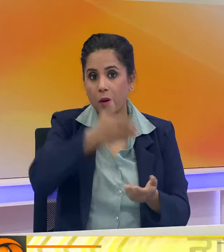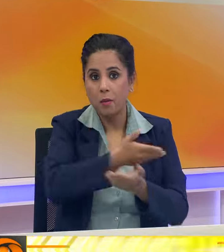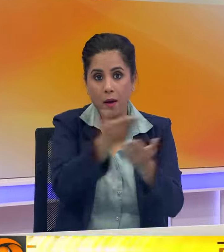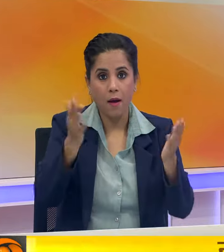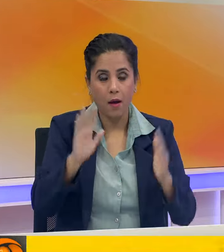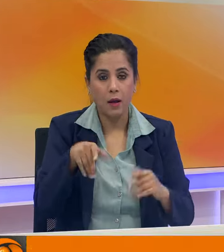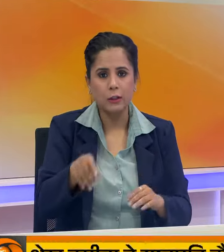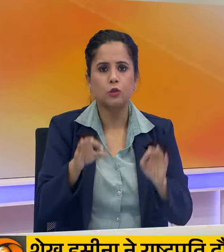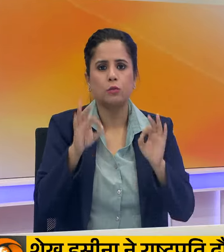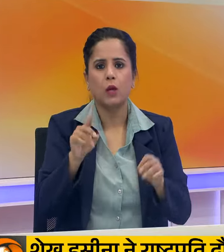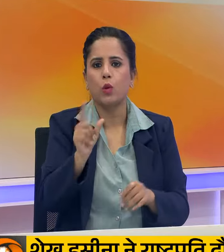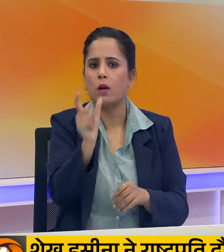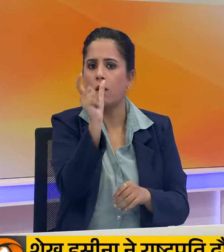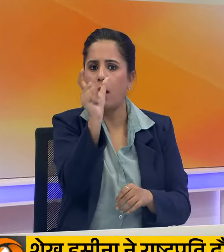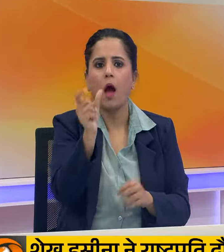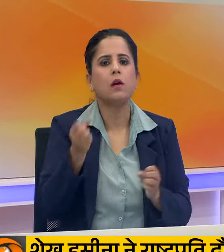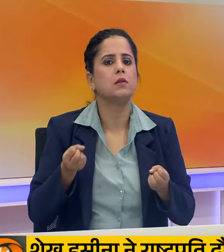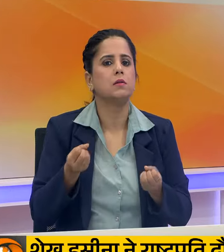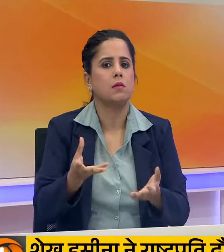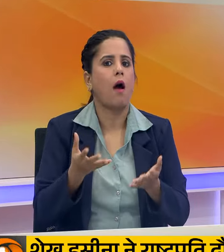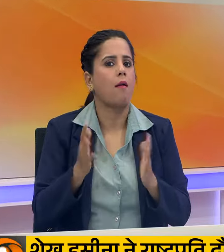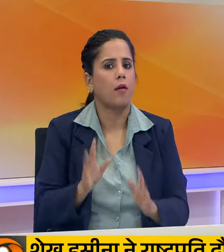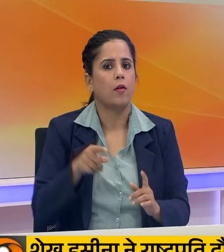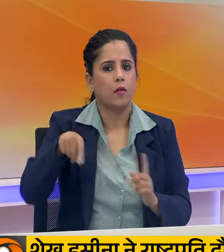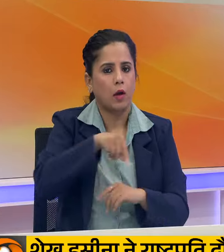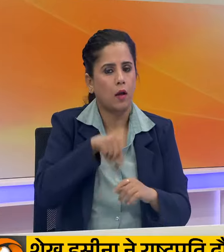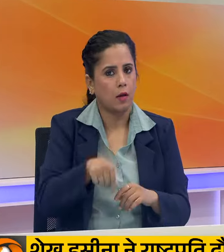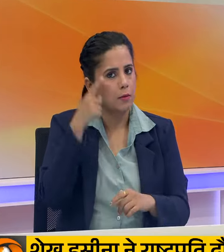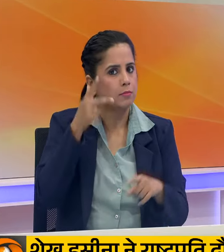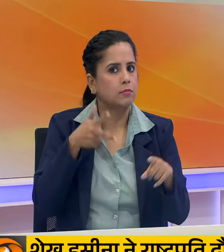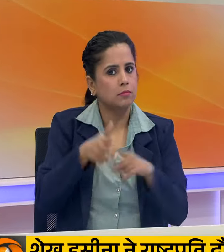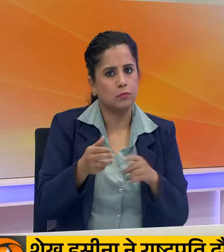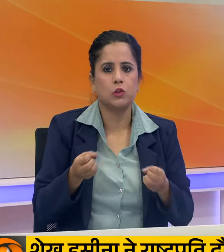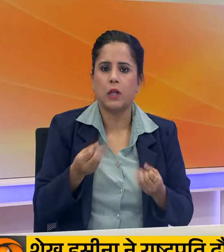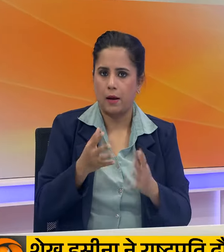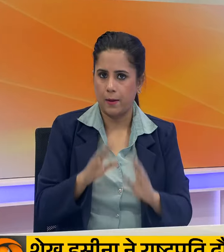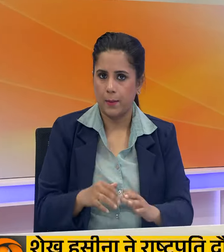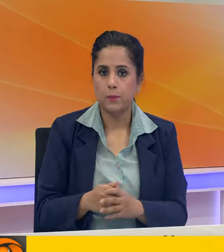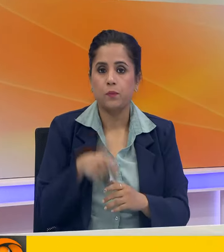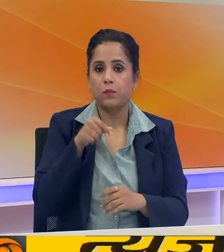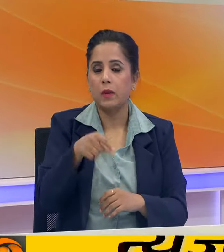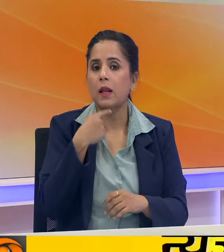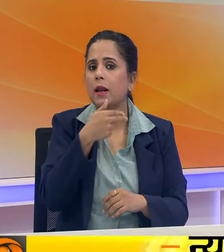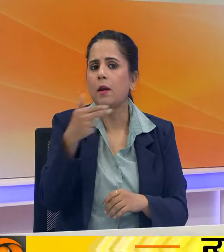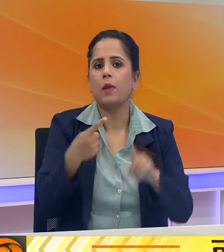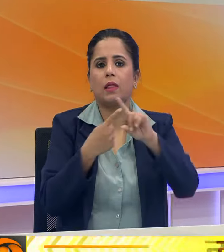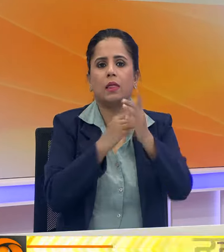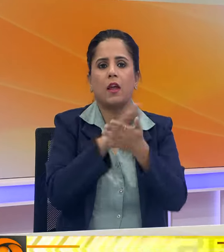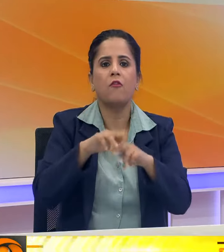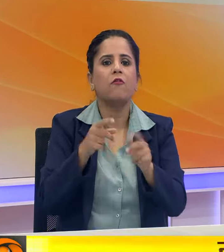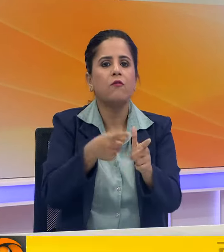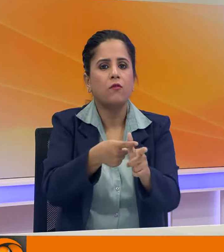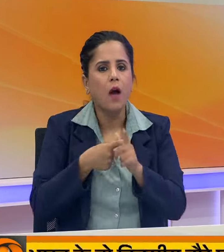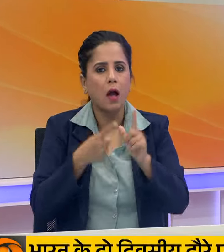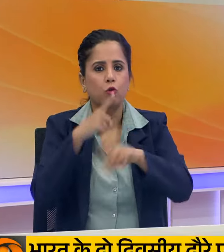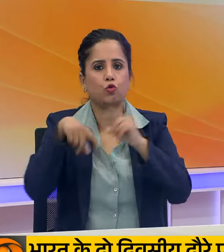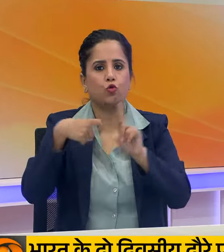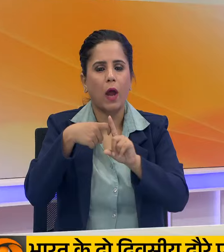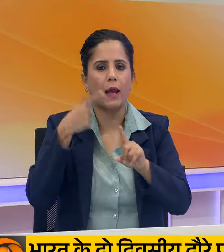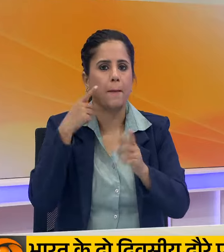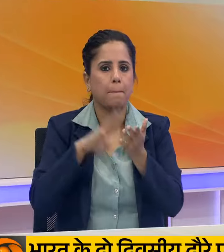लिए एक विशेष कार्ड जारी करने की इस योजना की शुरुआत की इसे द फास्ट ट्रैक